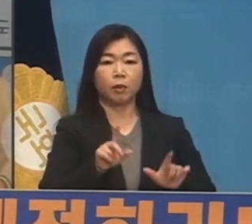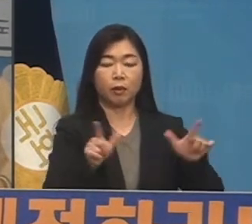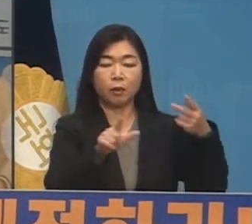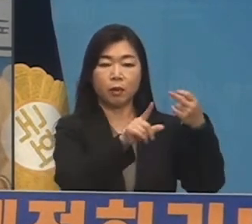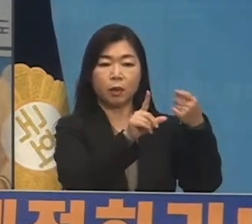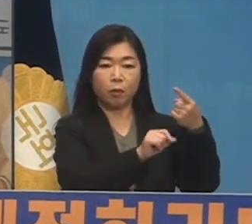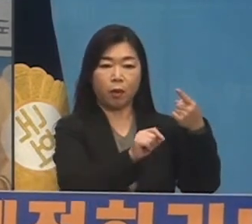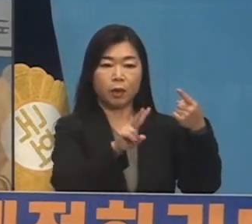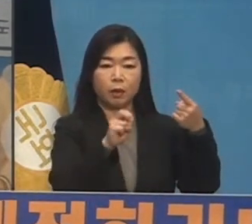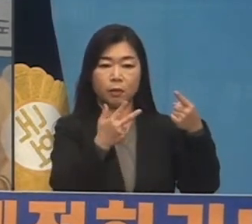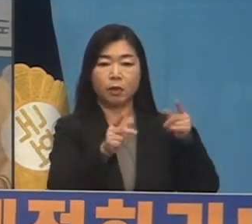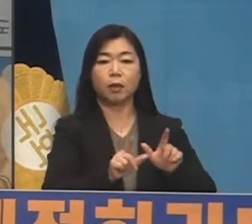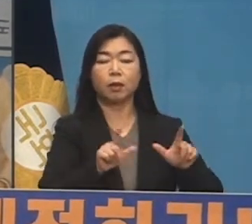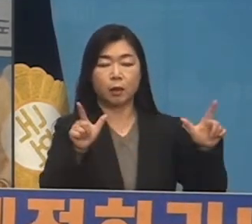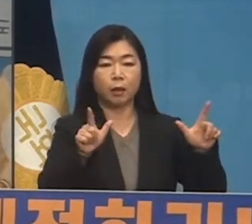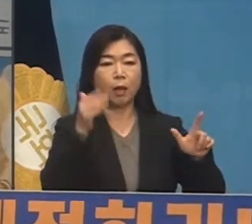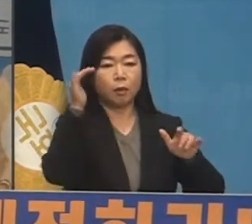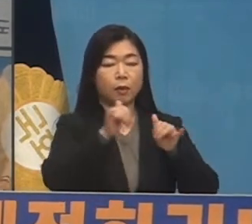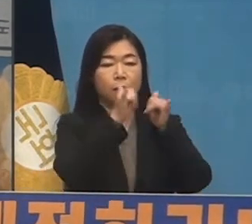2022년 1월 27일